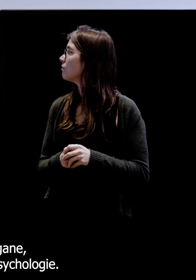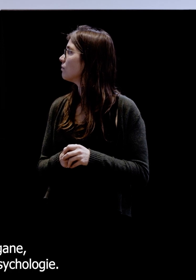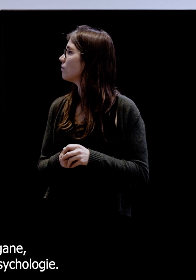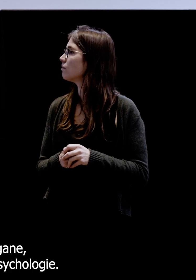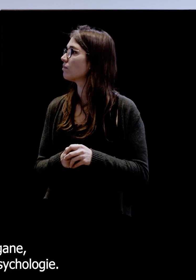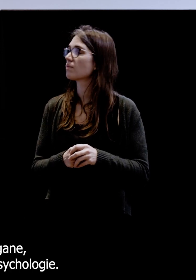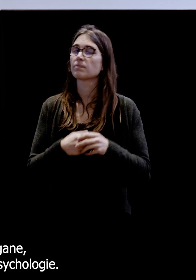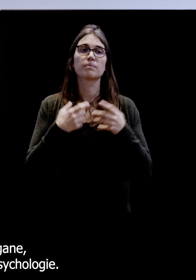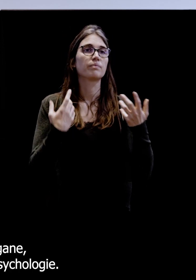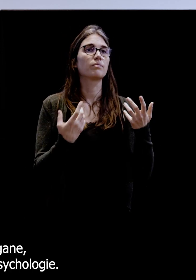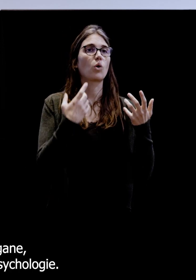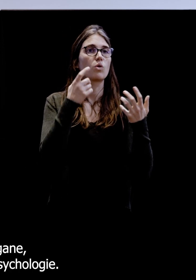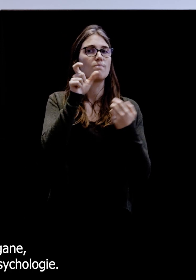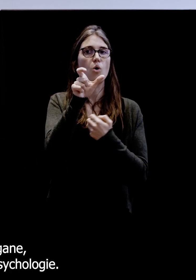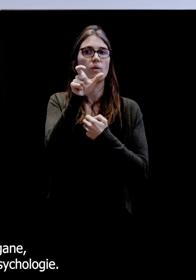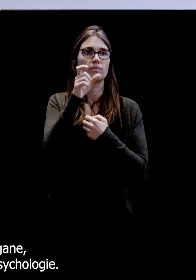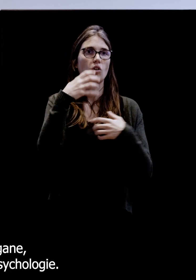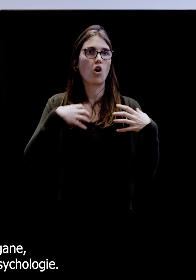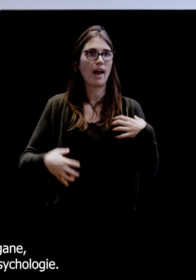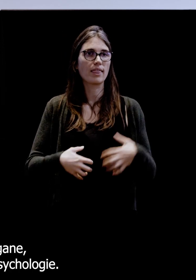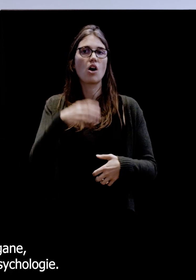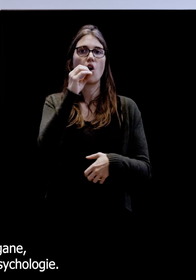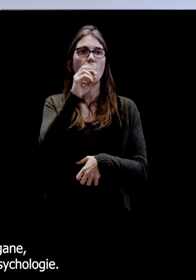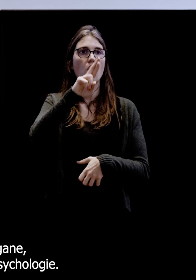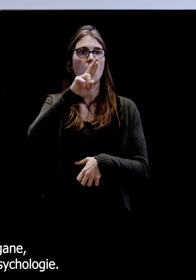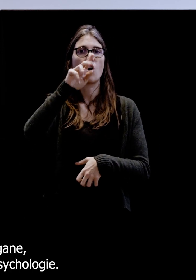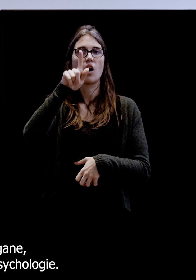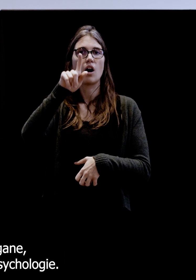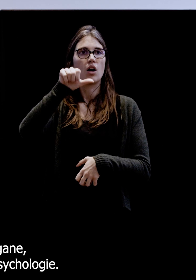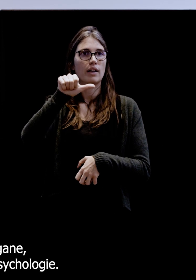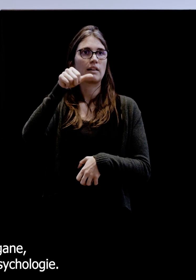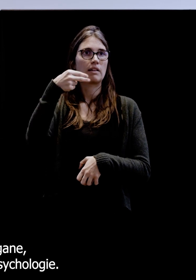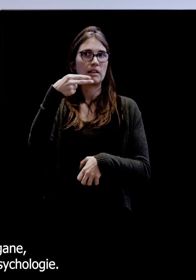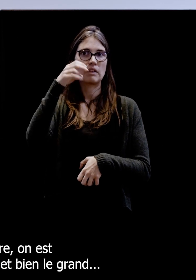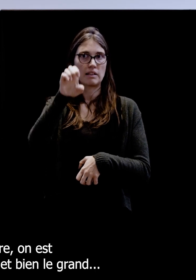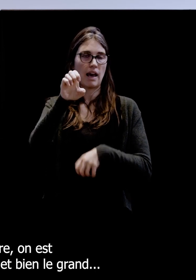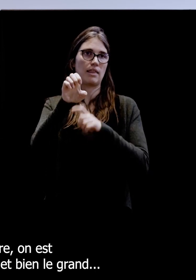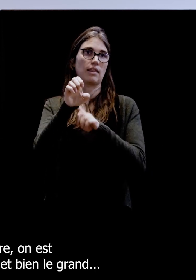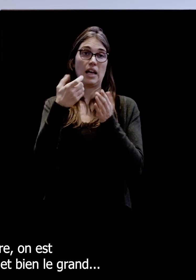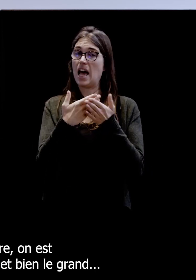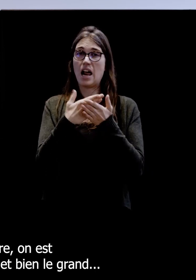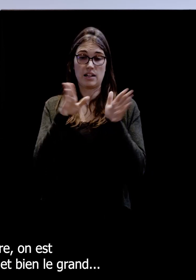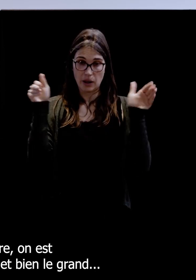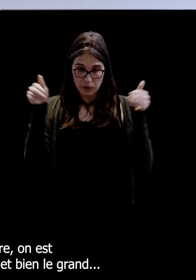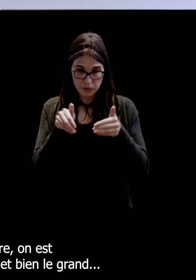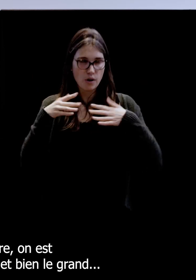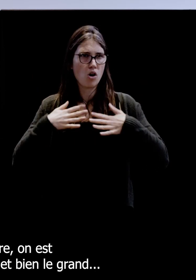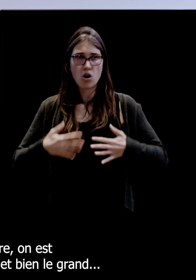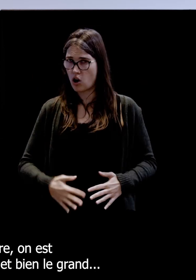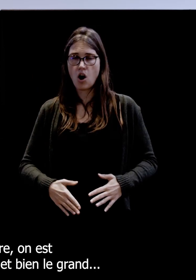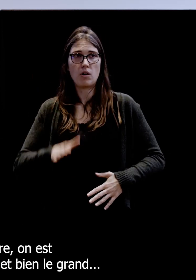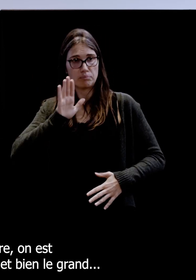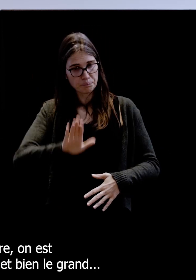finalement? Organes au sens organe, hein, pas au sens contexte ni psychologie. Là, on est dans le hardcore, on est dans les